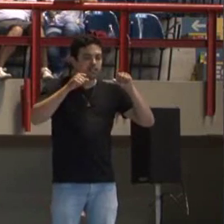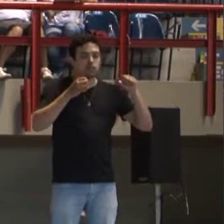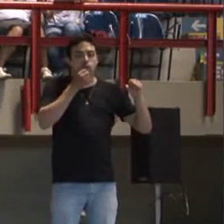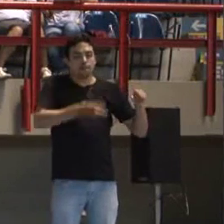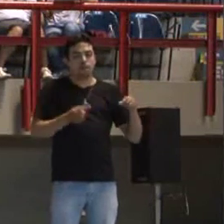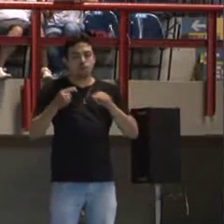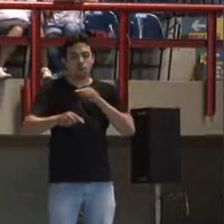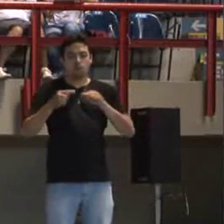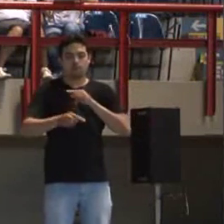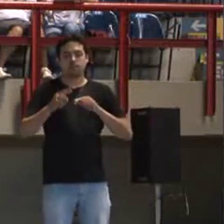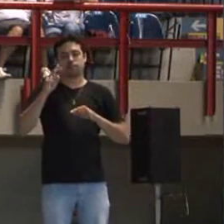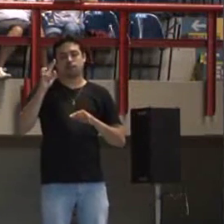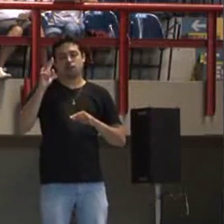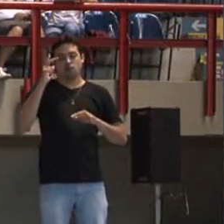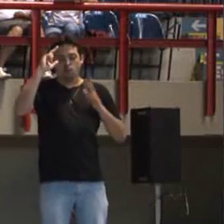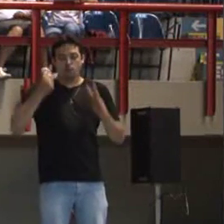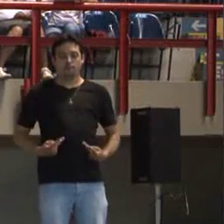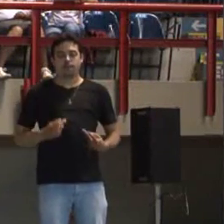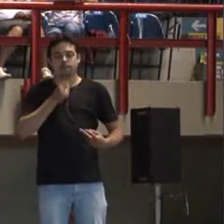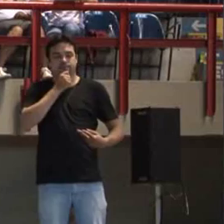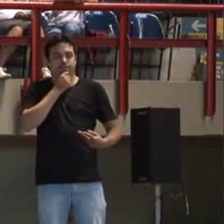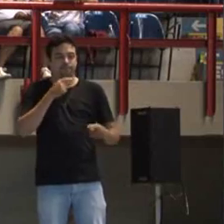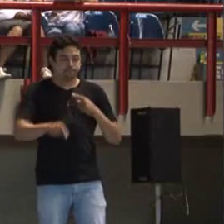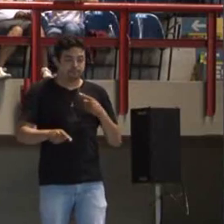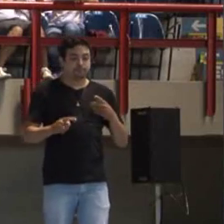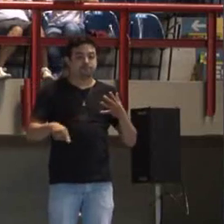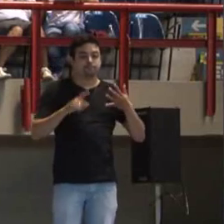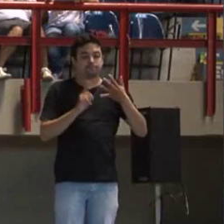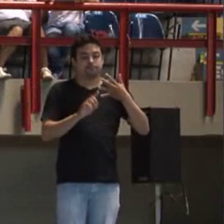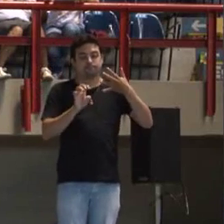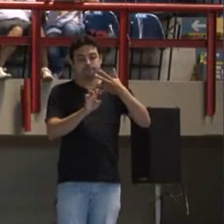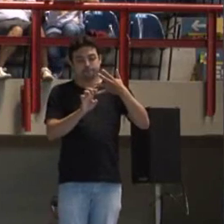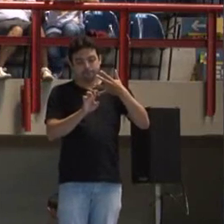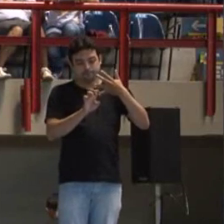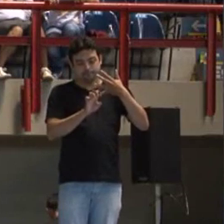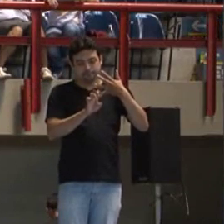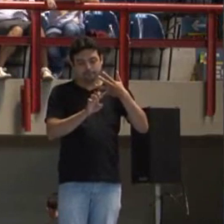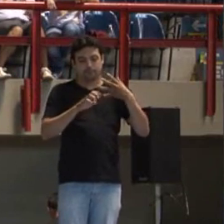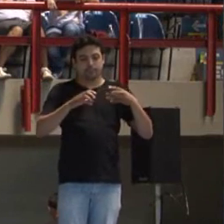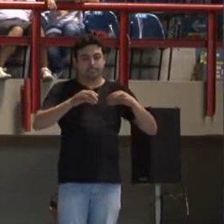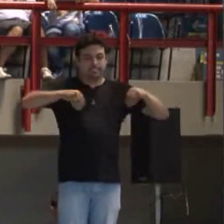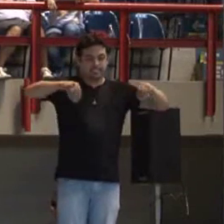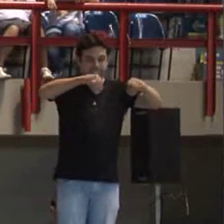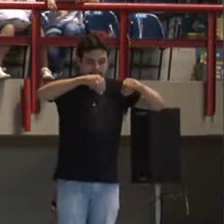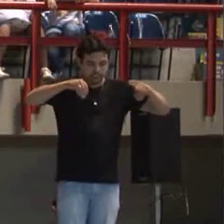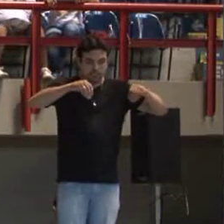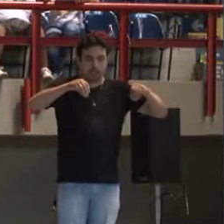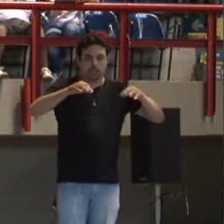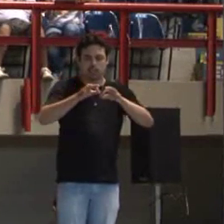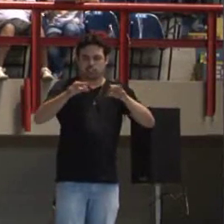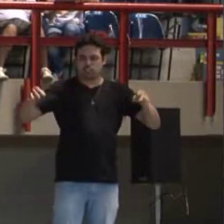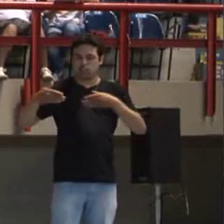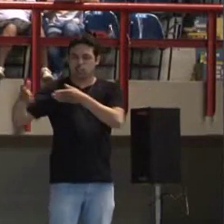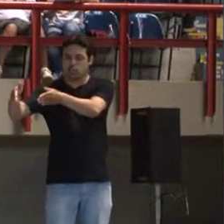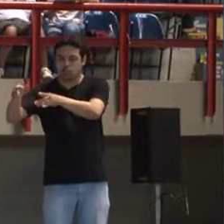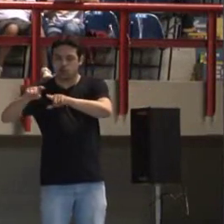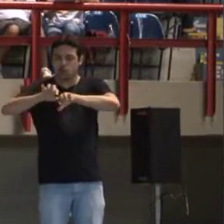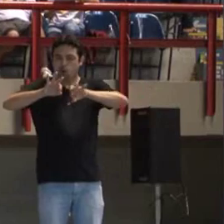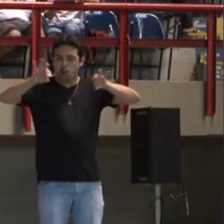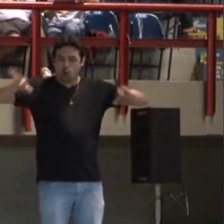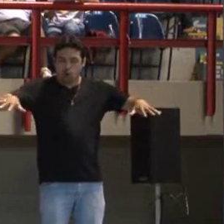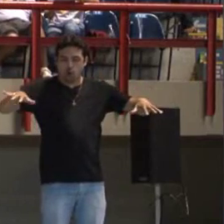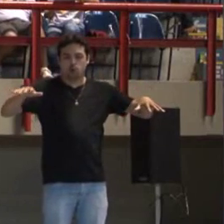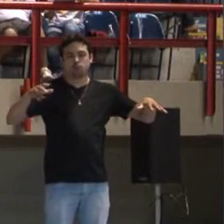especialidade humana, tá? É de Ema. Uma terra firme, distanciada do rio e dos cursos de água, senão a